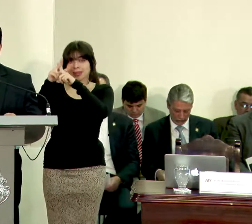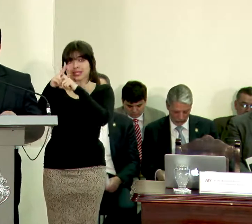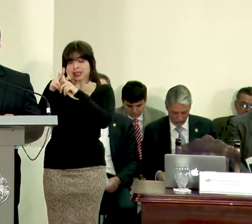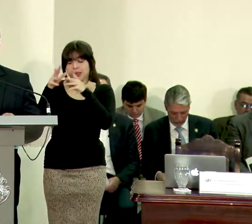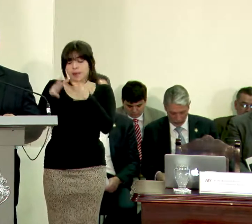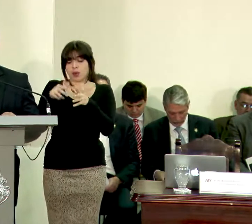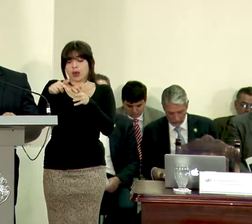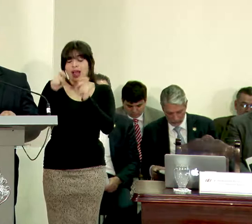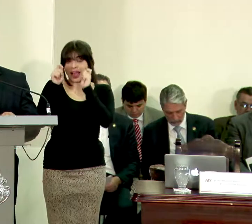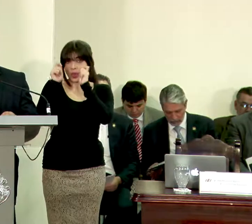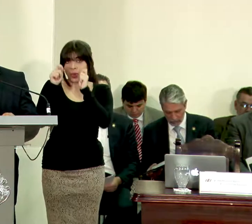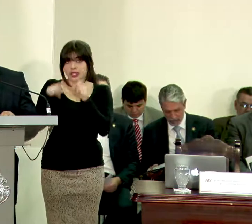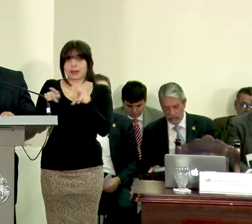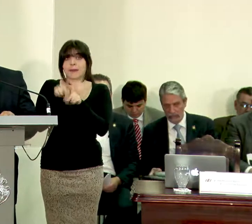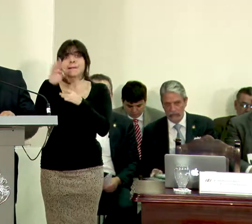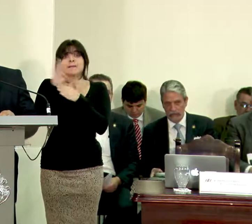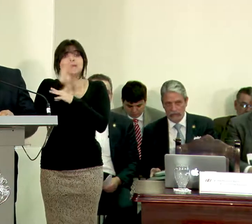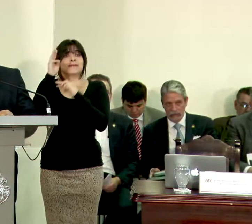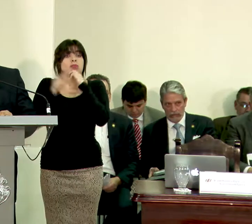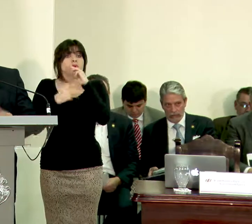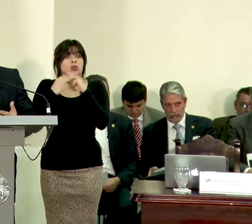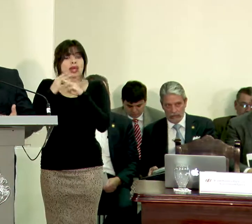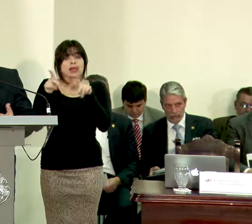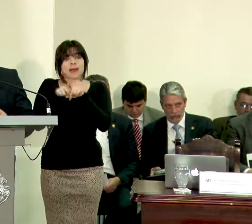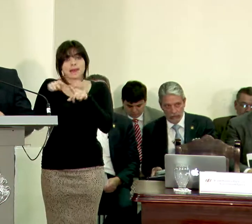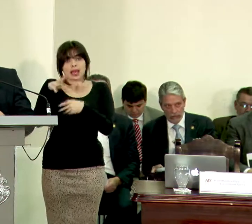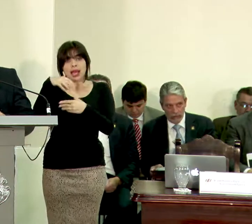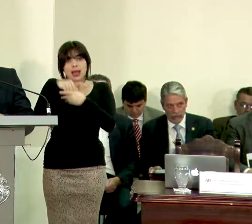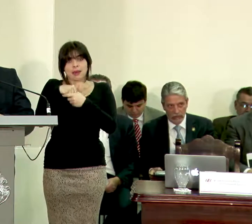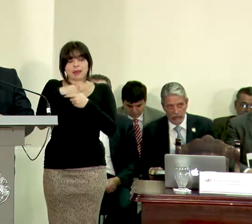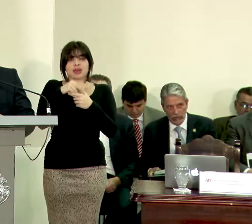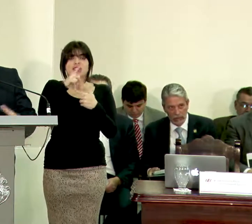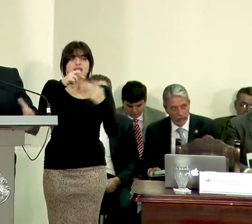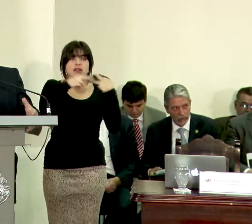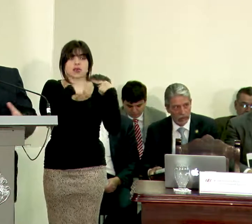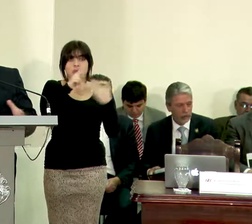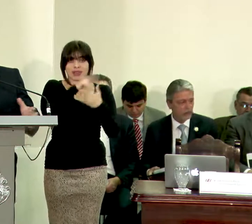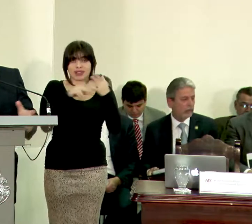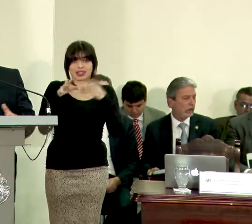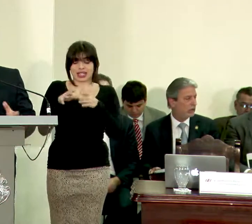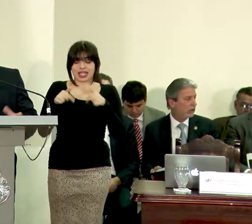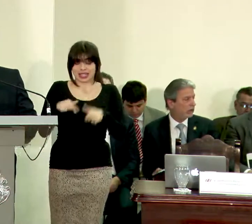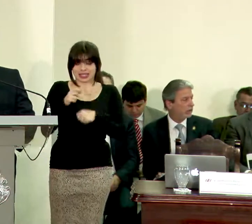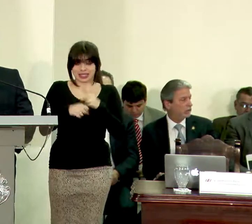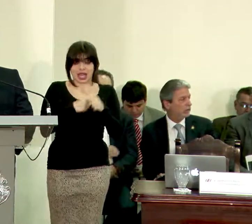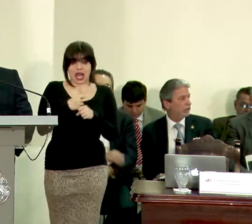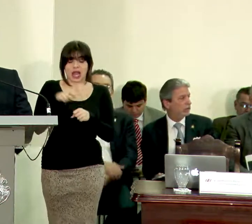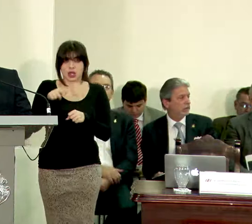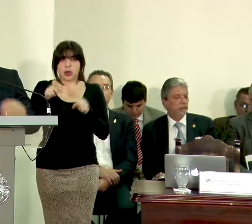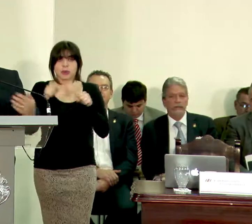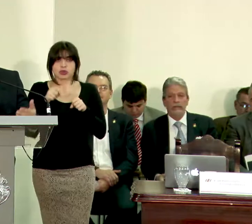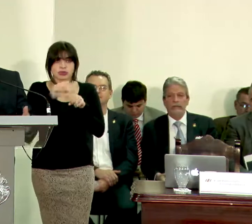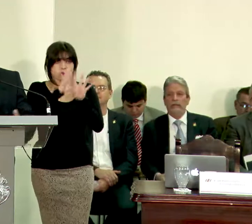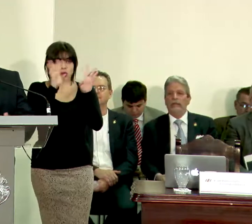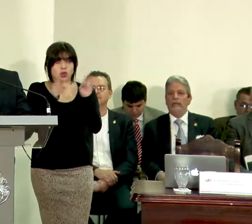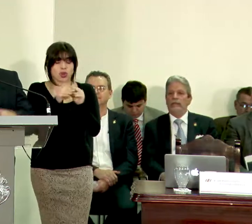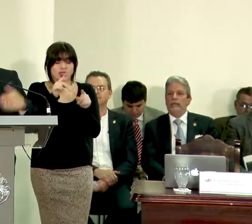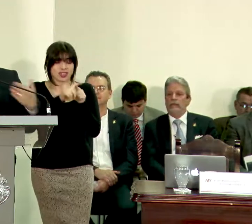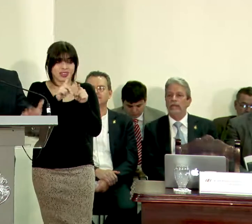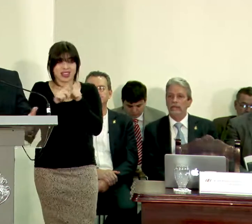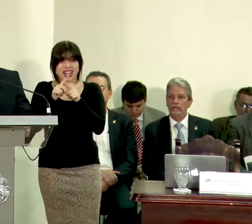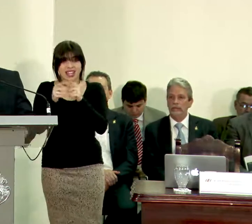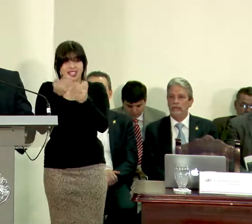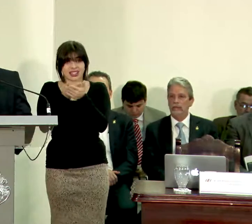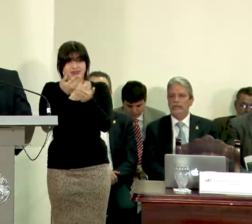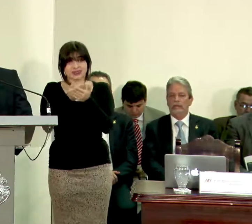en educación también del Banco Mundial, ¿verdad?, que está en manos de las universidades, y que en este año, entonces, posiblemente muchas de estas